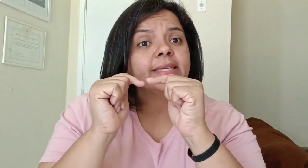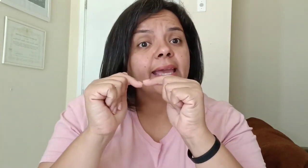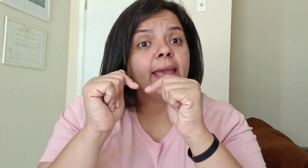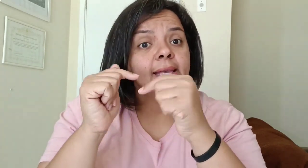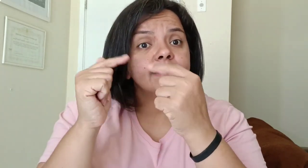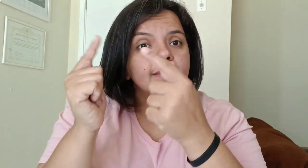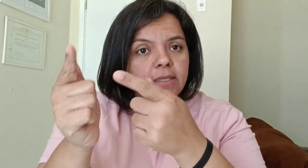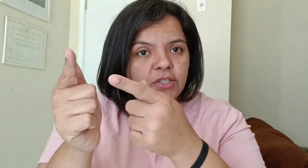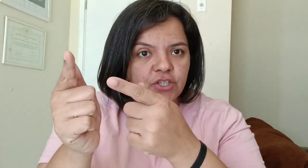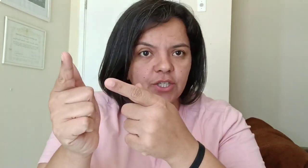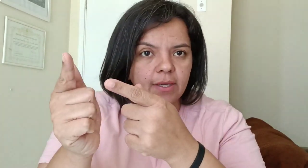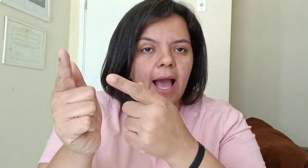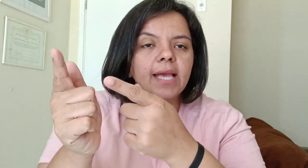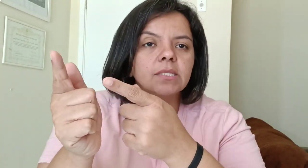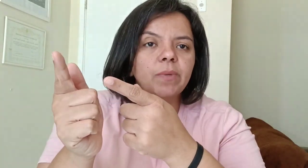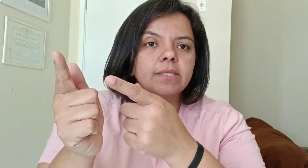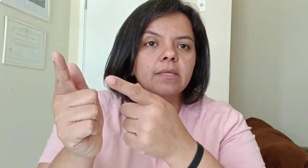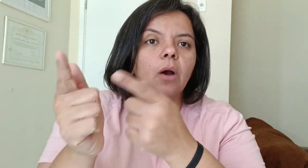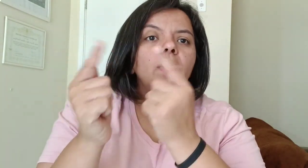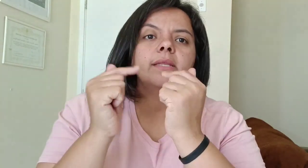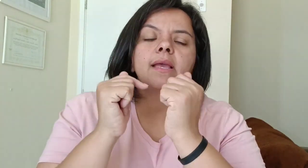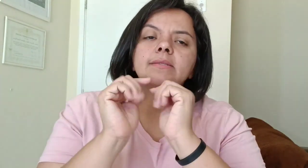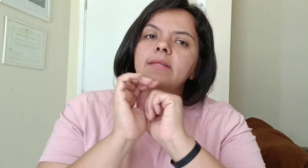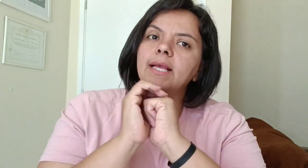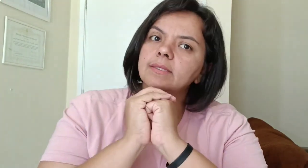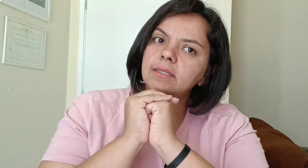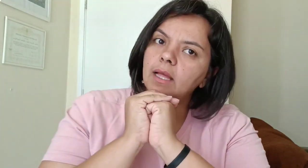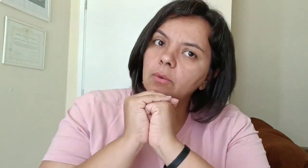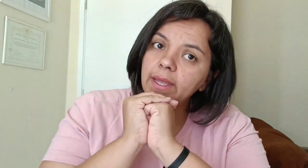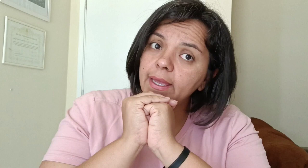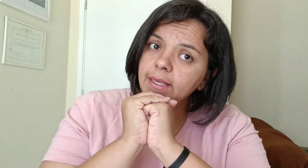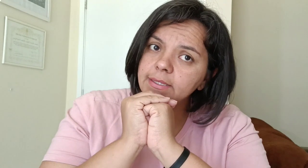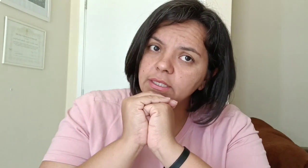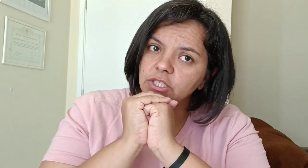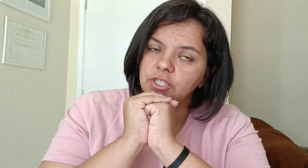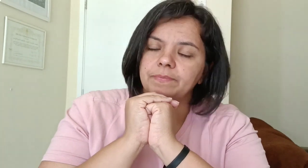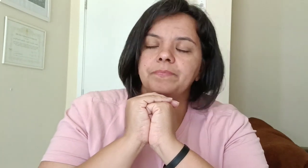que exige a expressão e tem sinais que não exige.